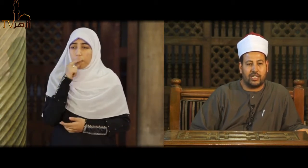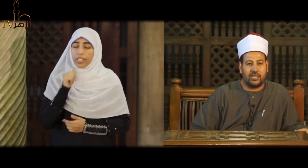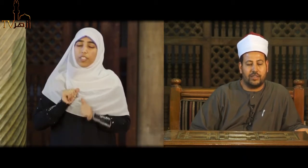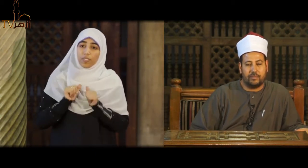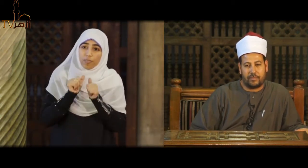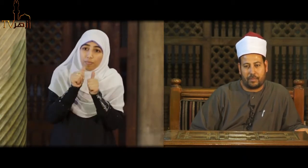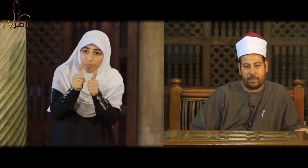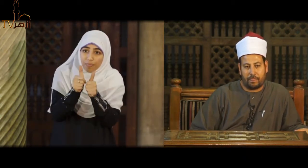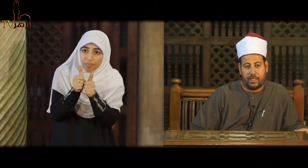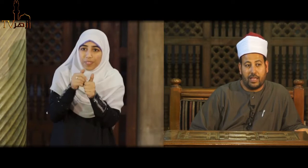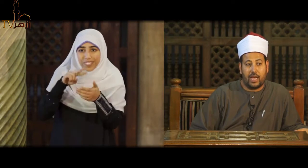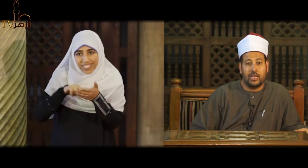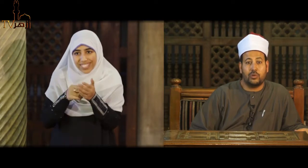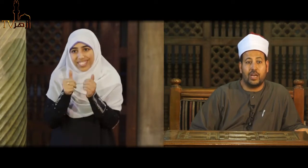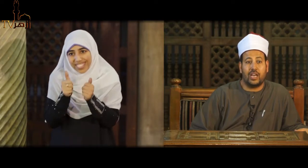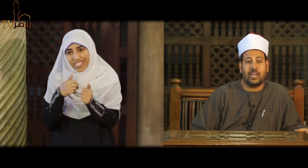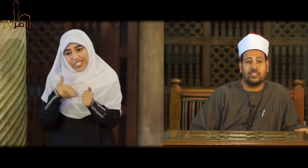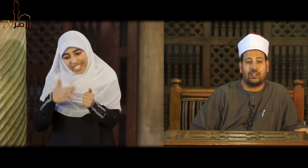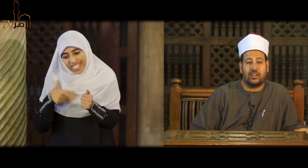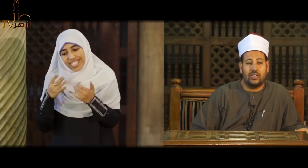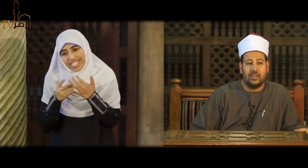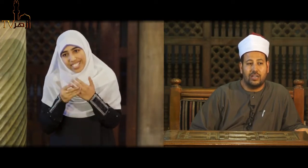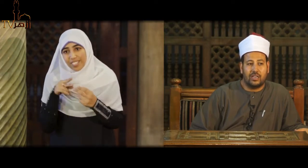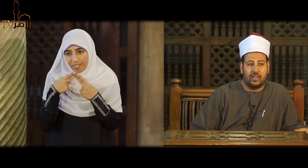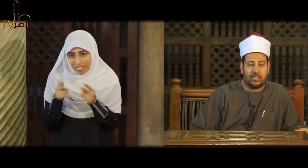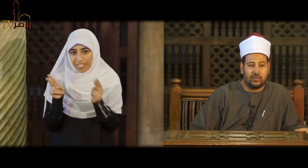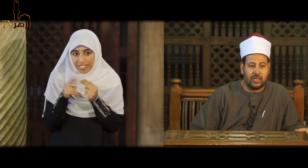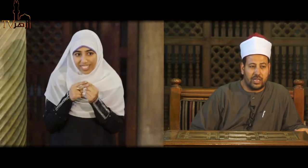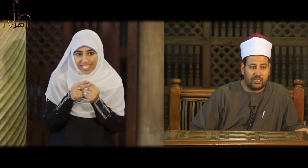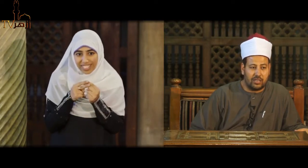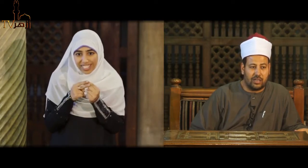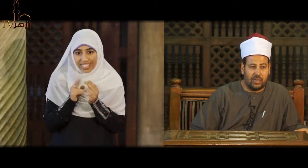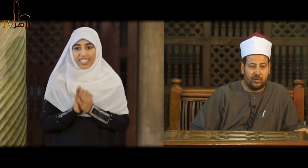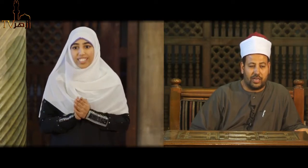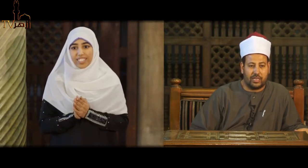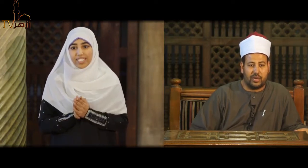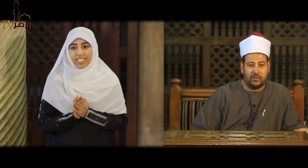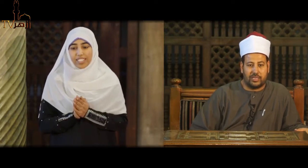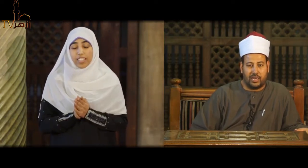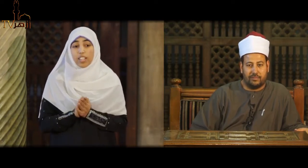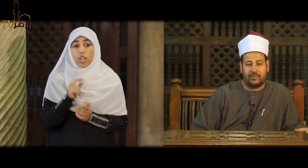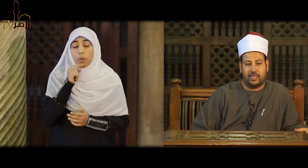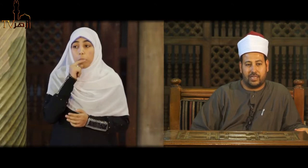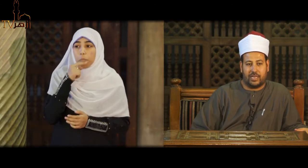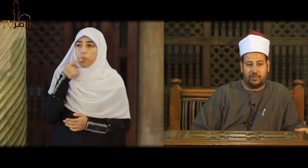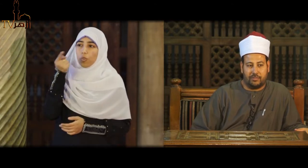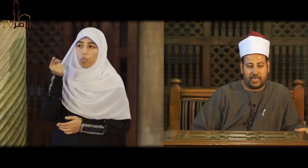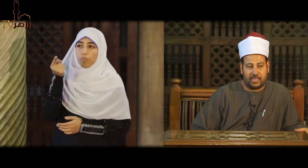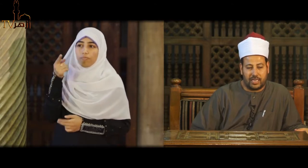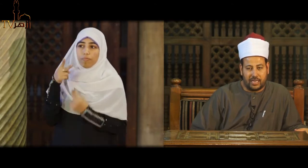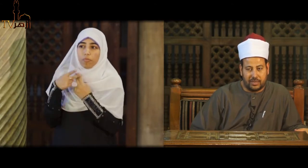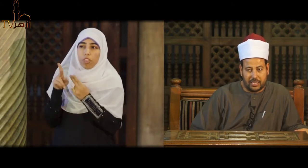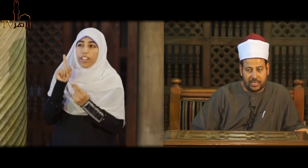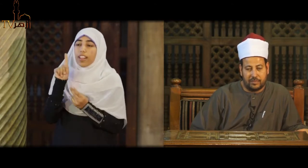اشترطت عليه أن يهاجر إلى رسول الله صلى الله عليه وآله وسلم، يعني من